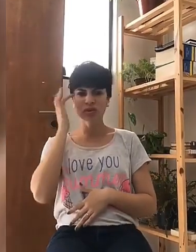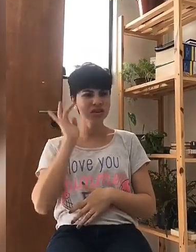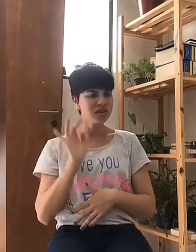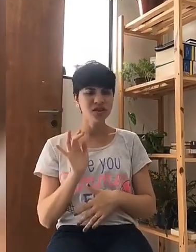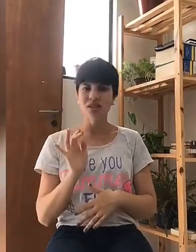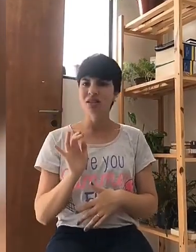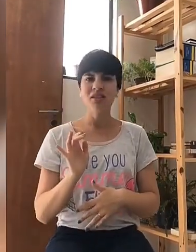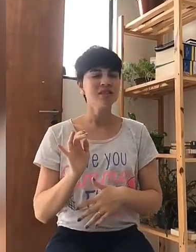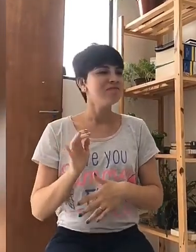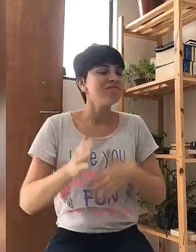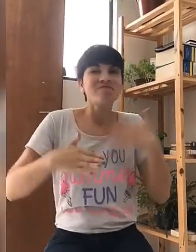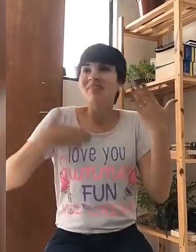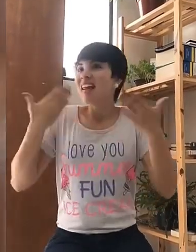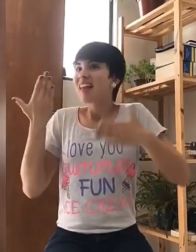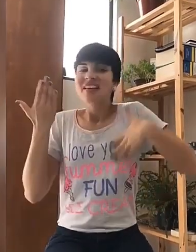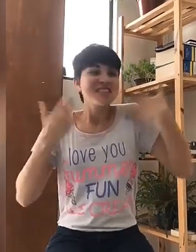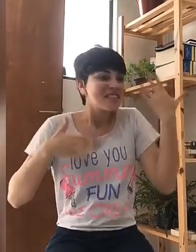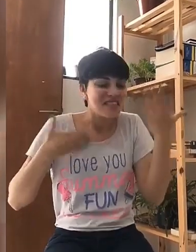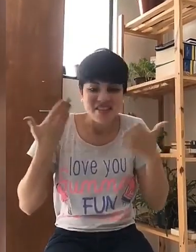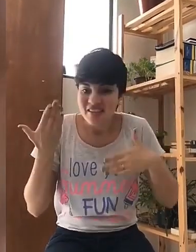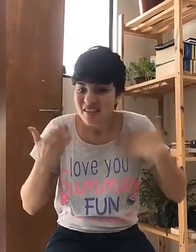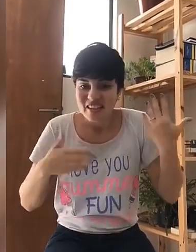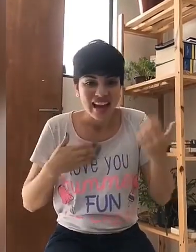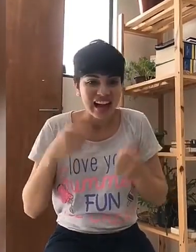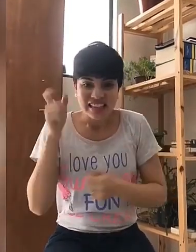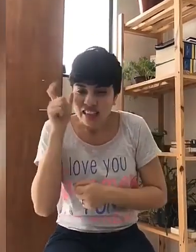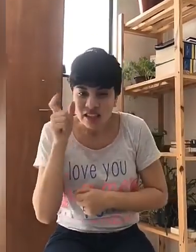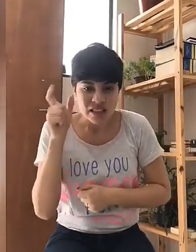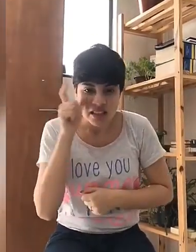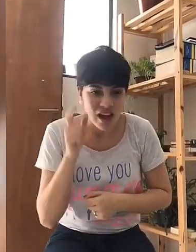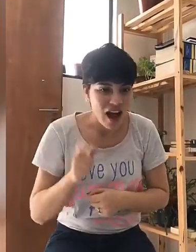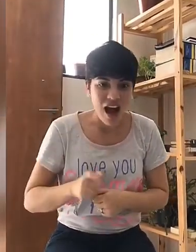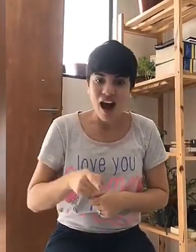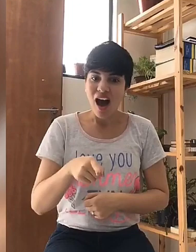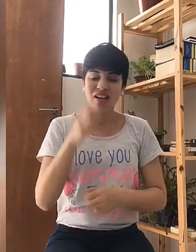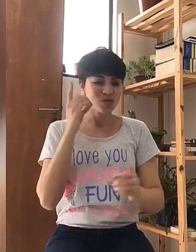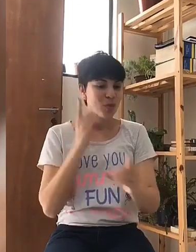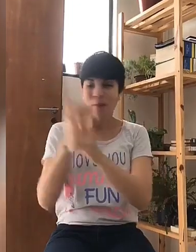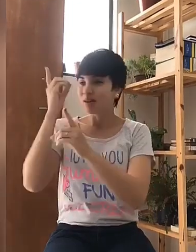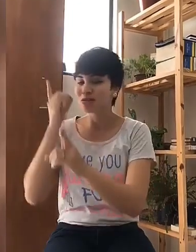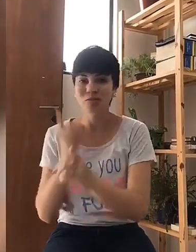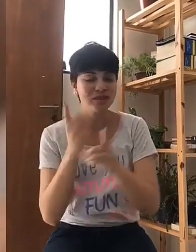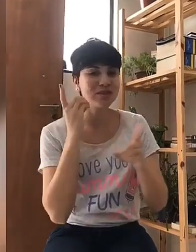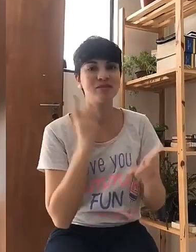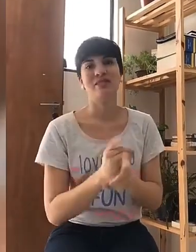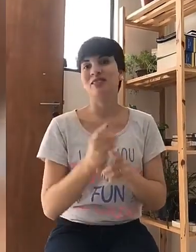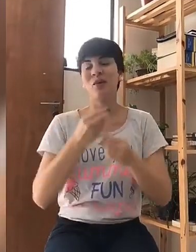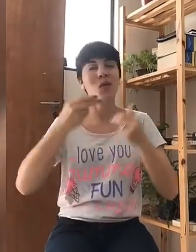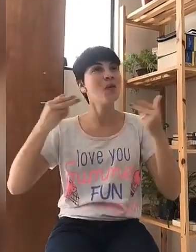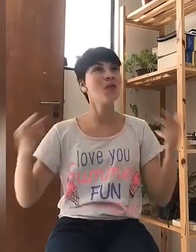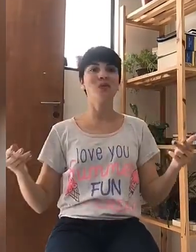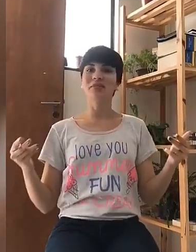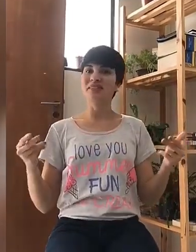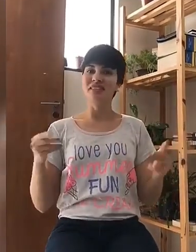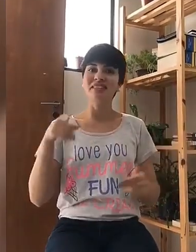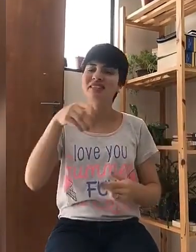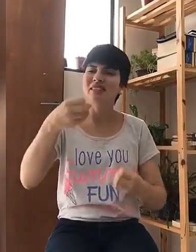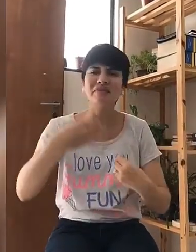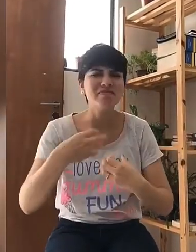que coisa legal. Eu não sabia disso. Que alegria por tantas descobertas que eu estava tendo a cada aula. Tantas